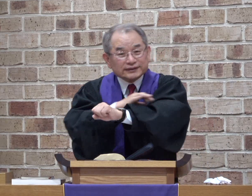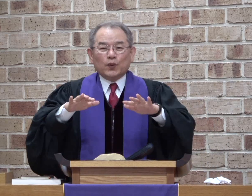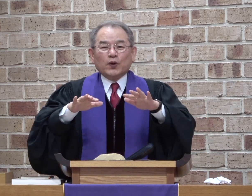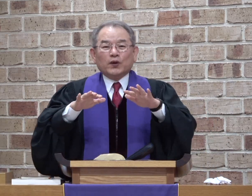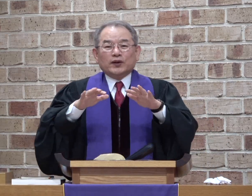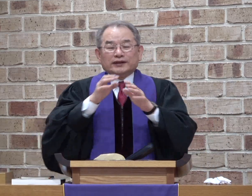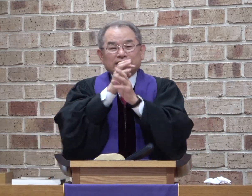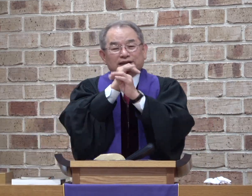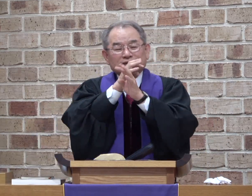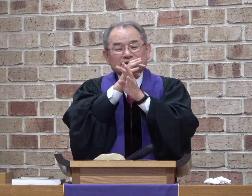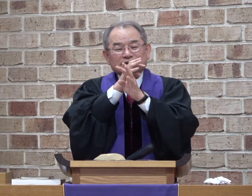(3월